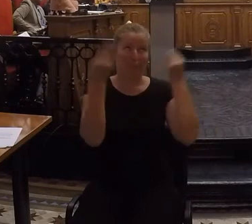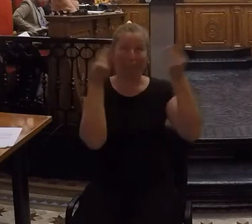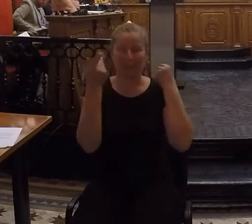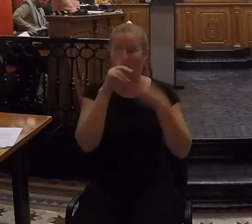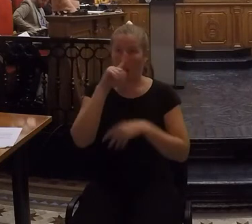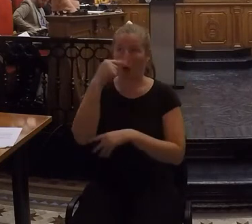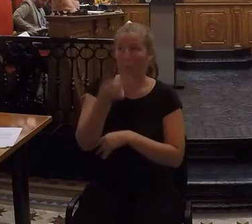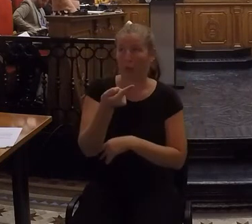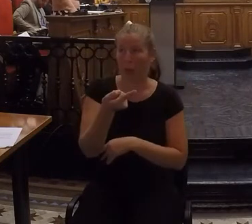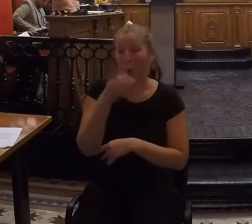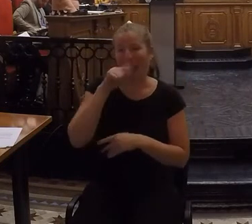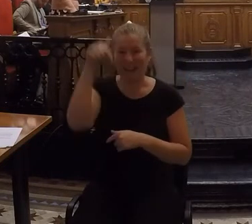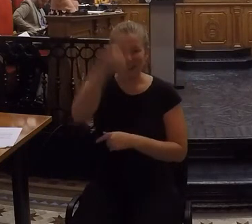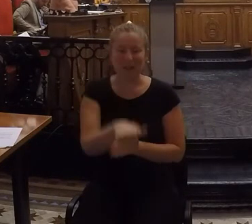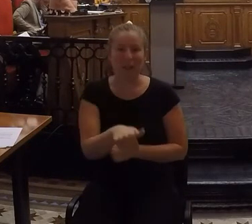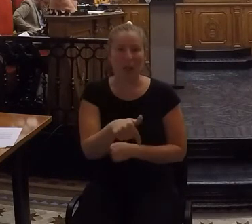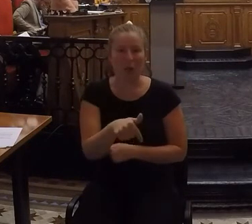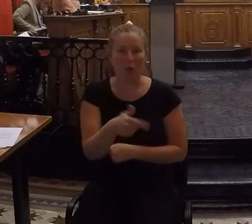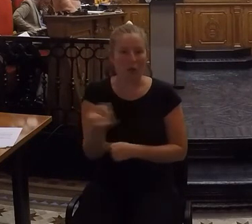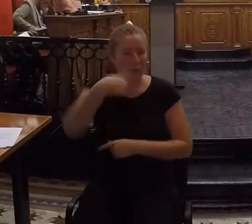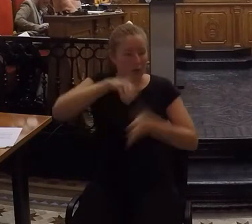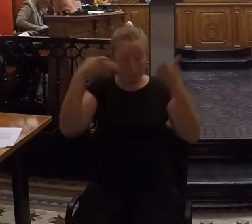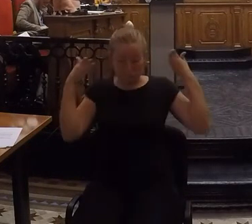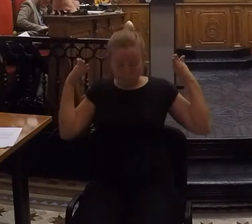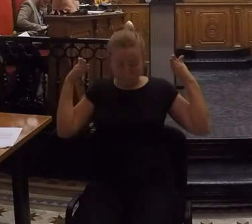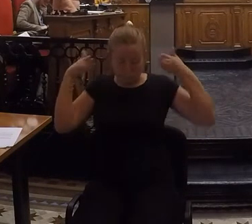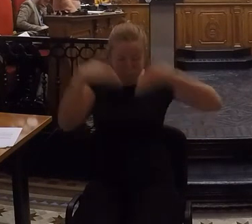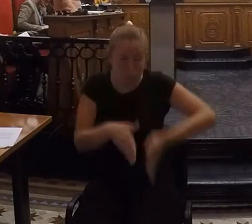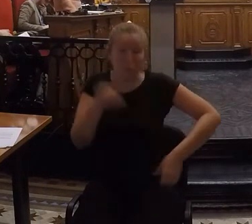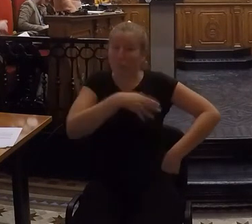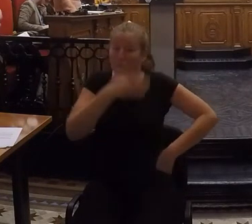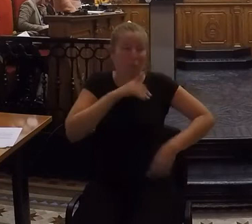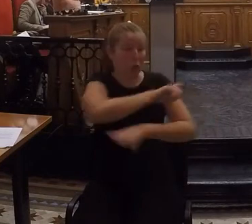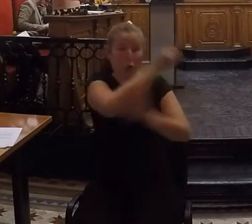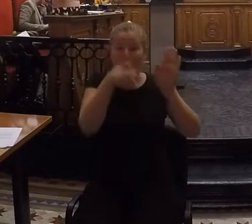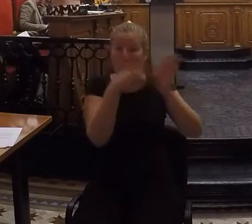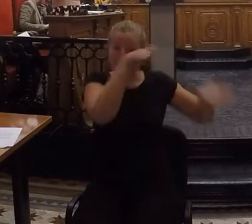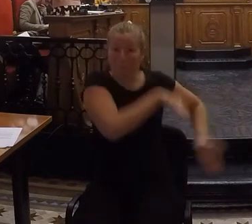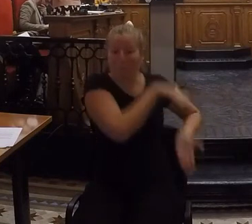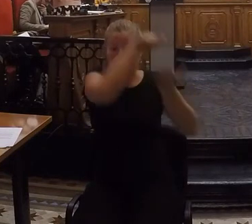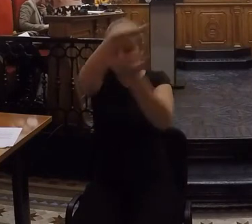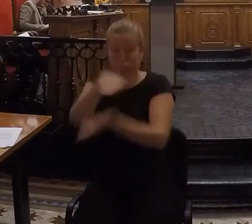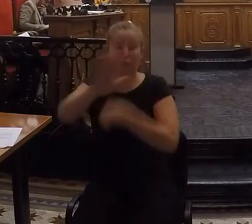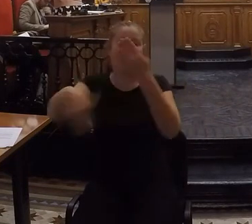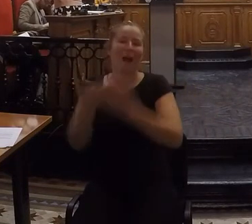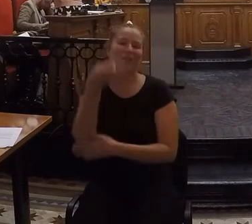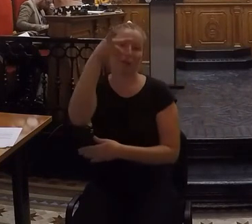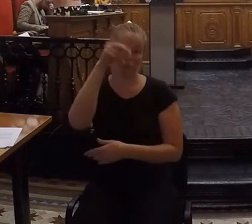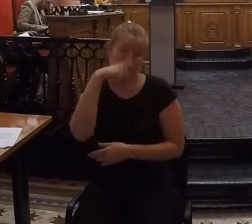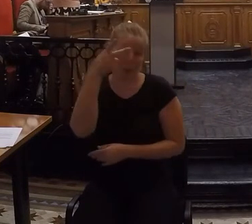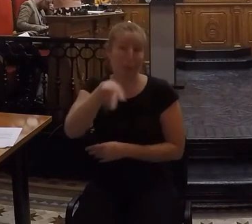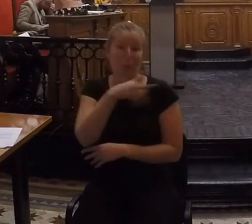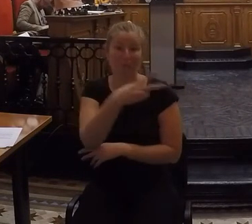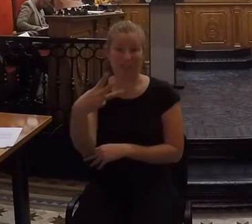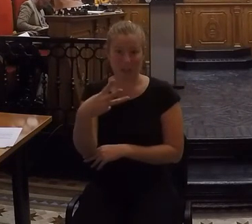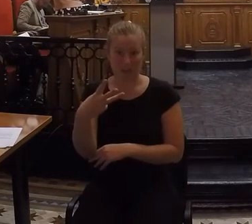año, tenemos que dedicar absolutamente todos los fondos que están proyectados para 2023, pero no solo para el Ayuntamiento de Elche, si